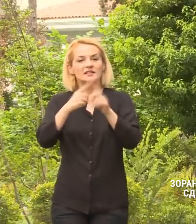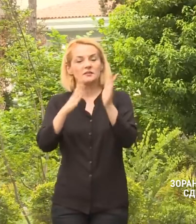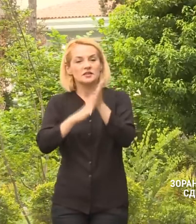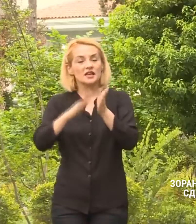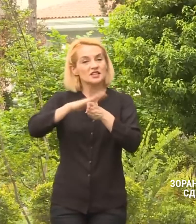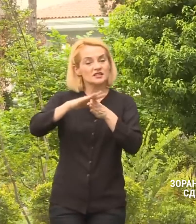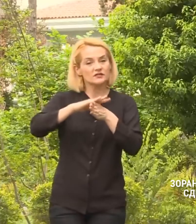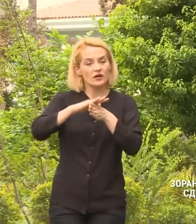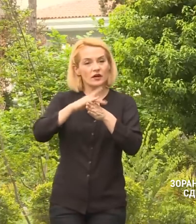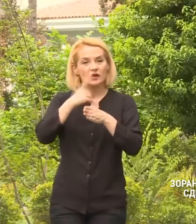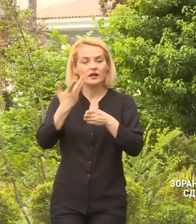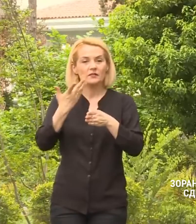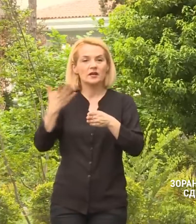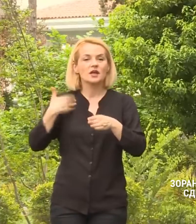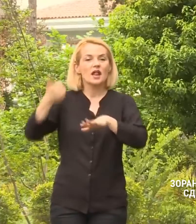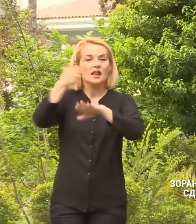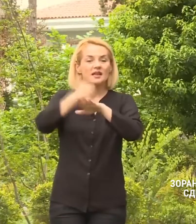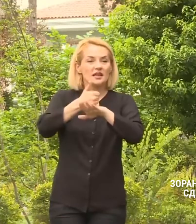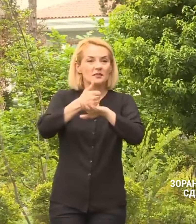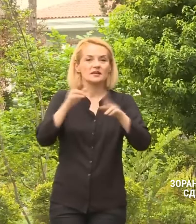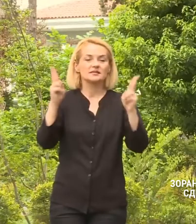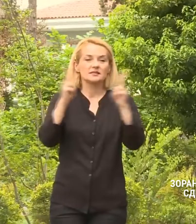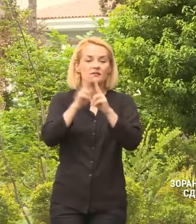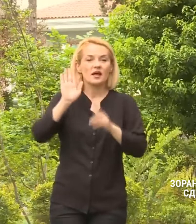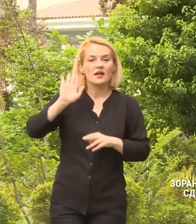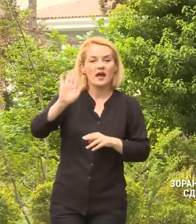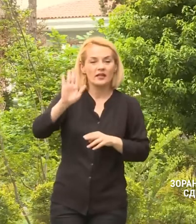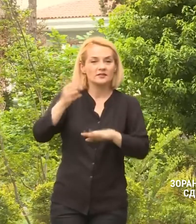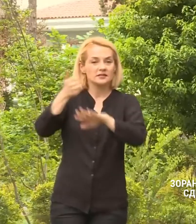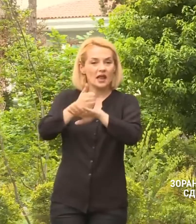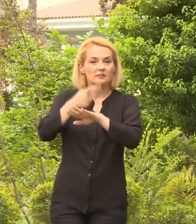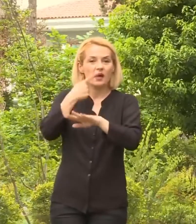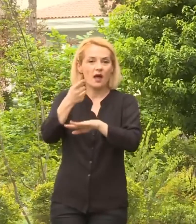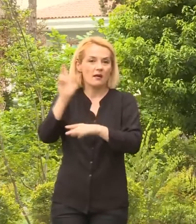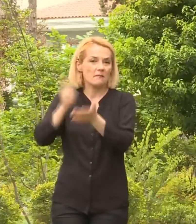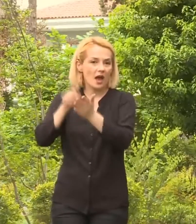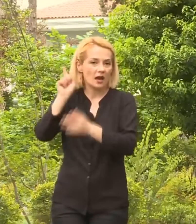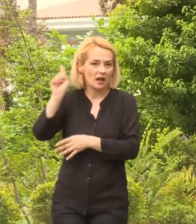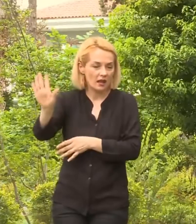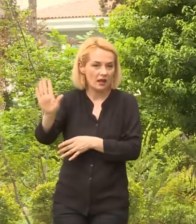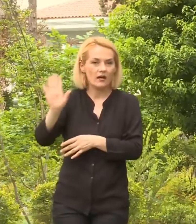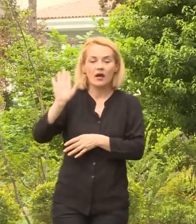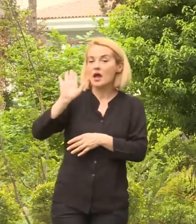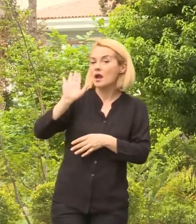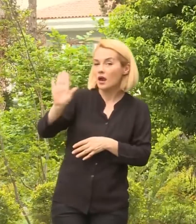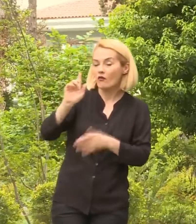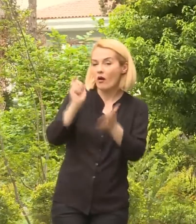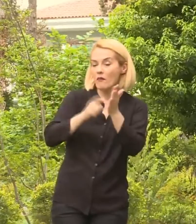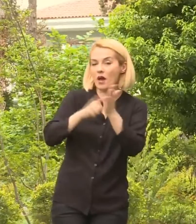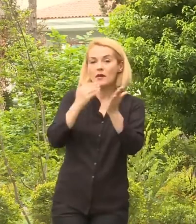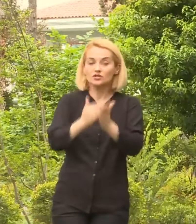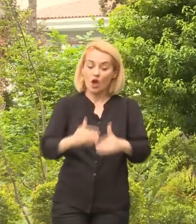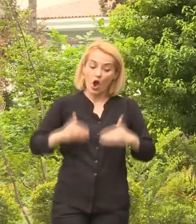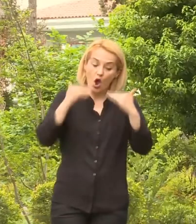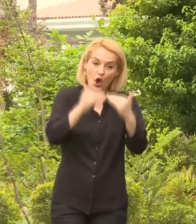се извини затоа што имало лидерска средба, па на негово барање беше лидерската средба. Па исто така и на негово барање беше